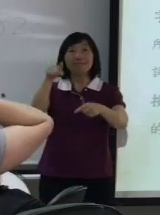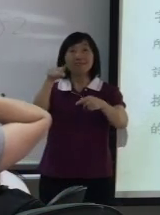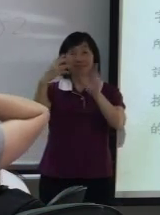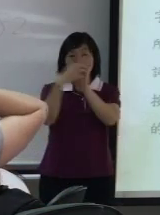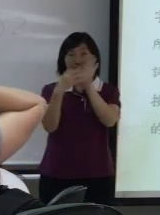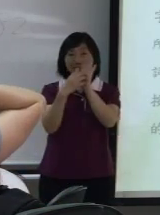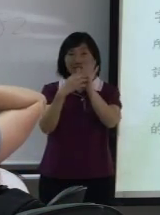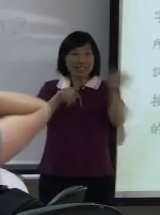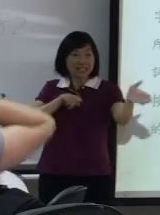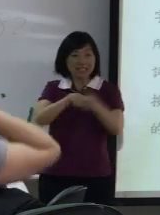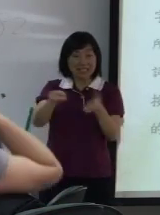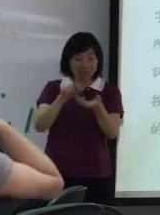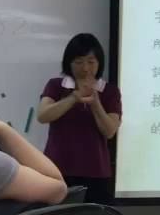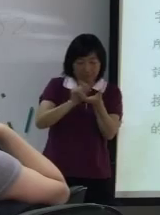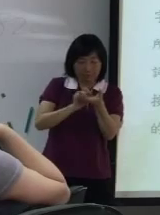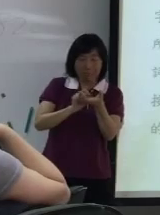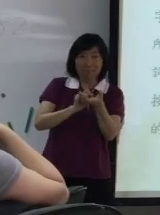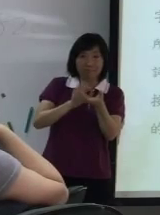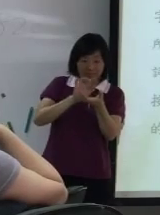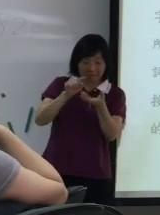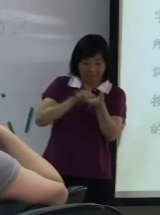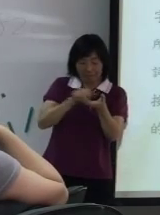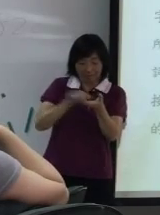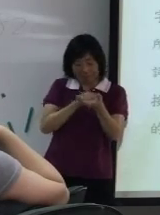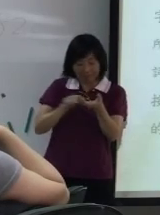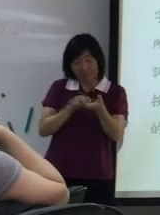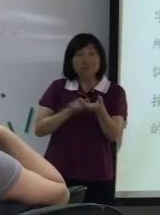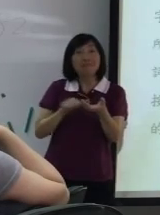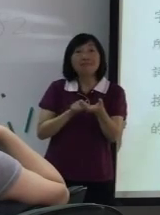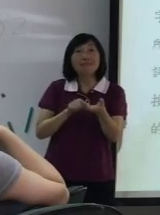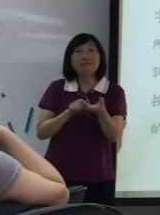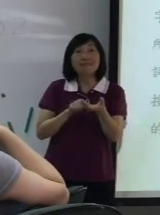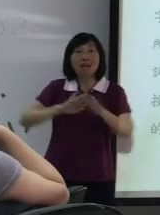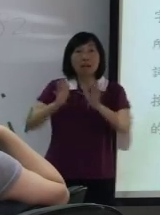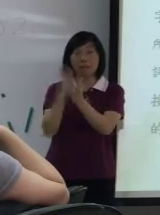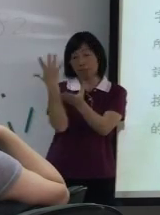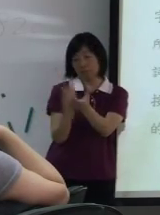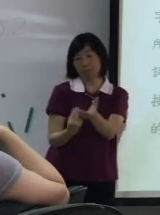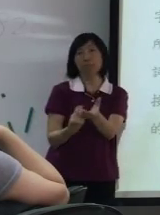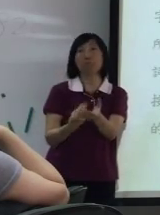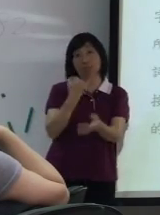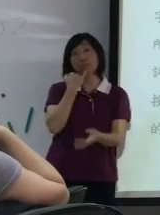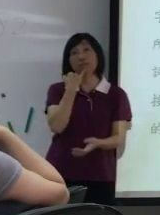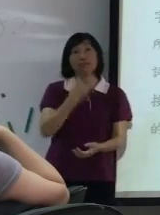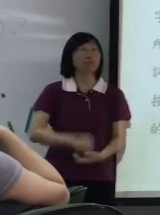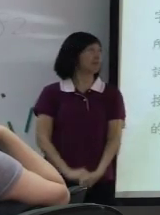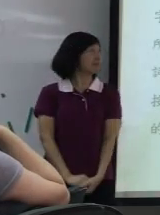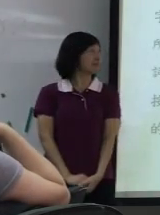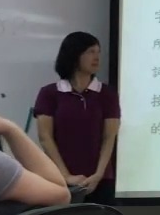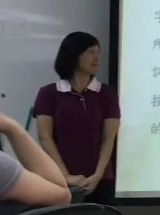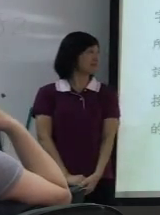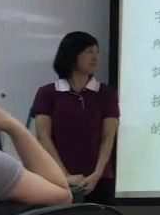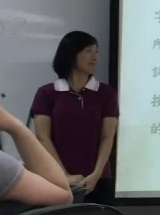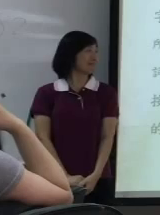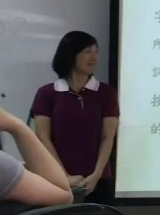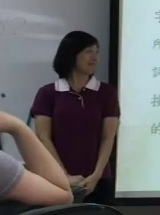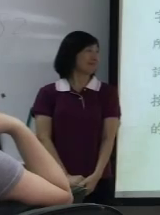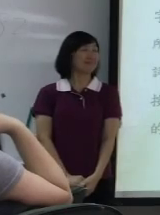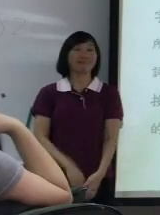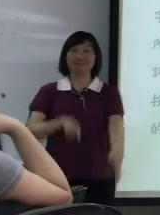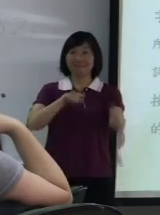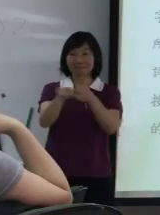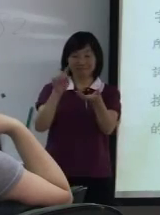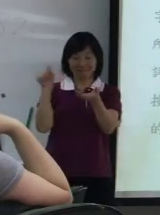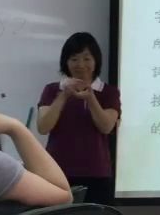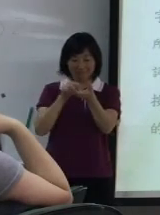汇就直接写嘛。用写的写进去嘛，哦，就直接输